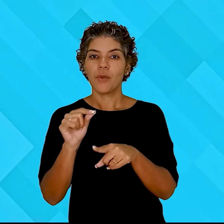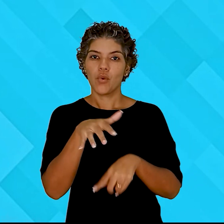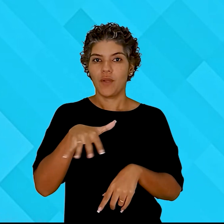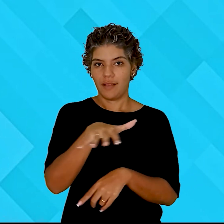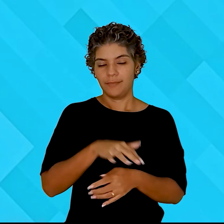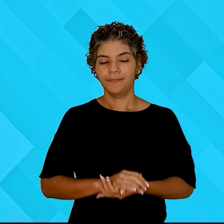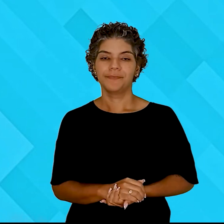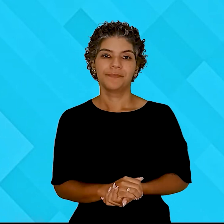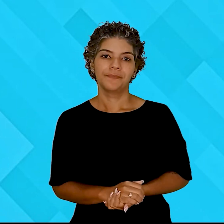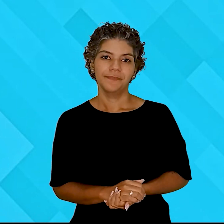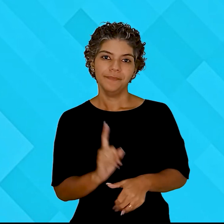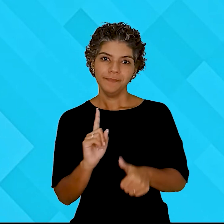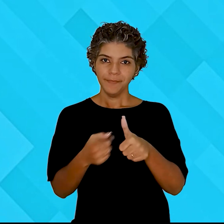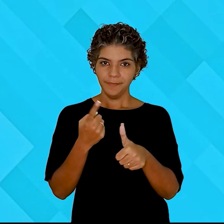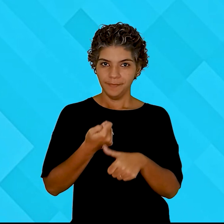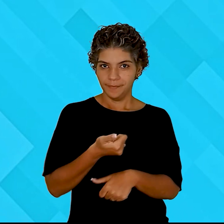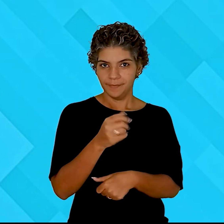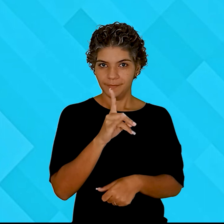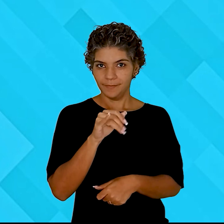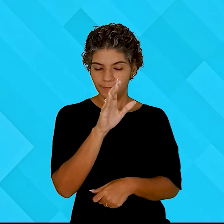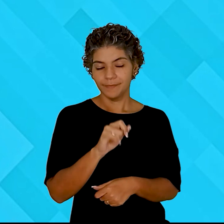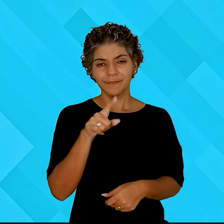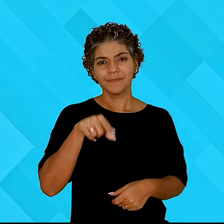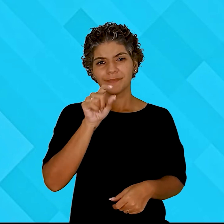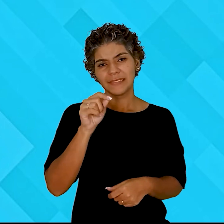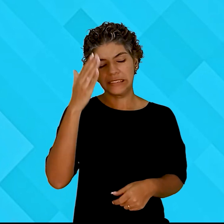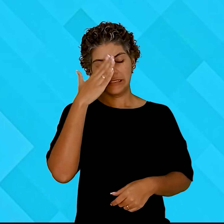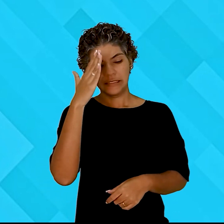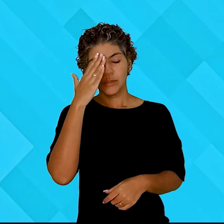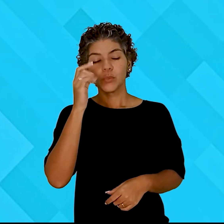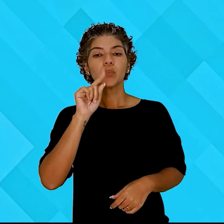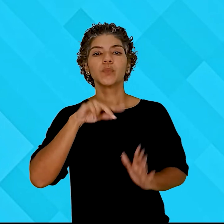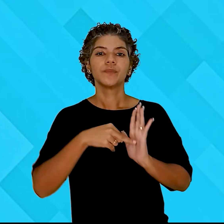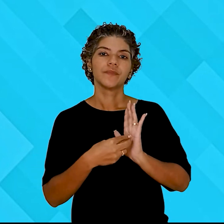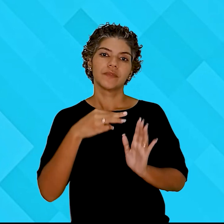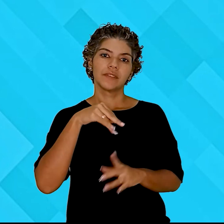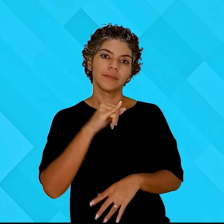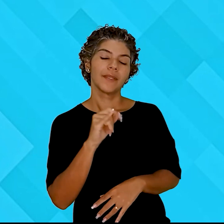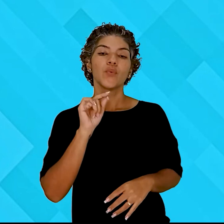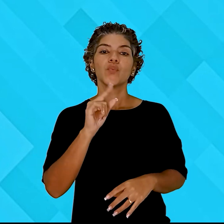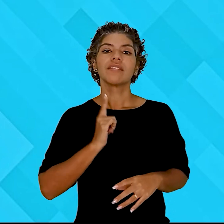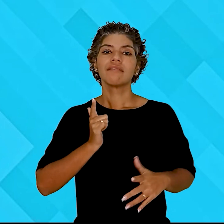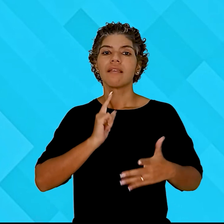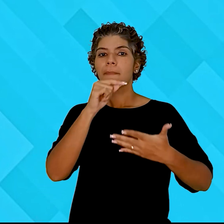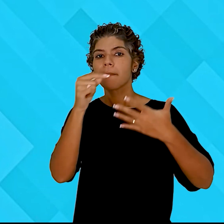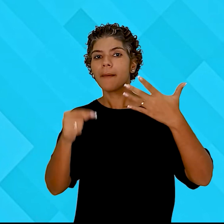dica seria entender o que é o meio, o que isso envolve, o que isso implica na sua vida. A segunda questão